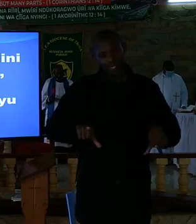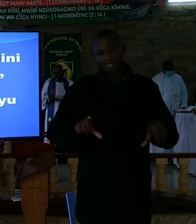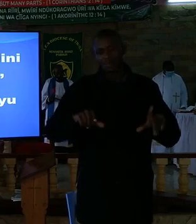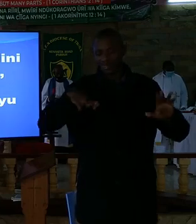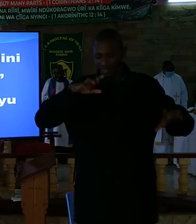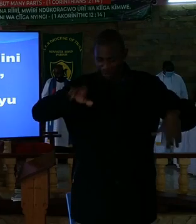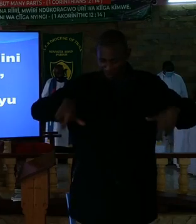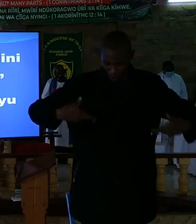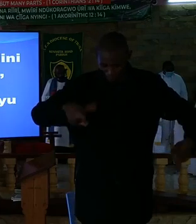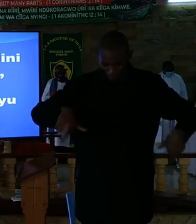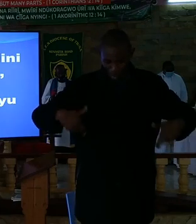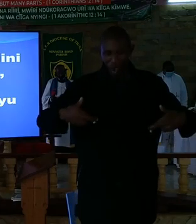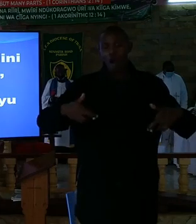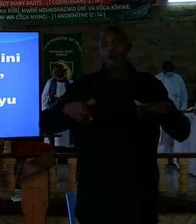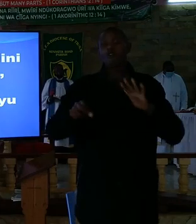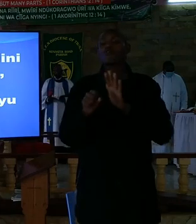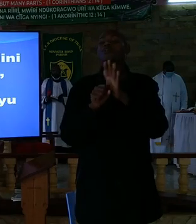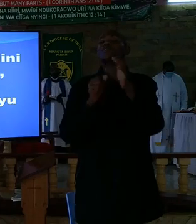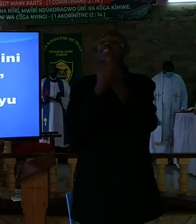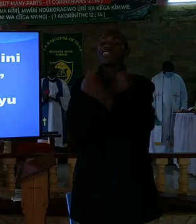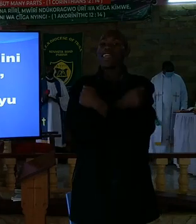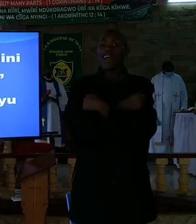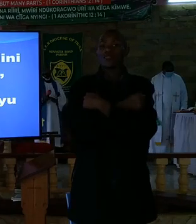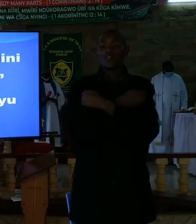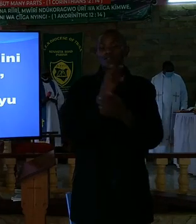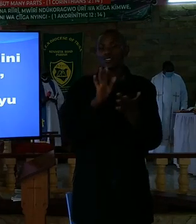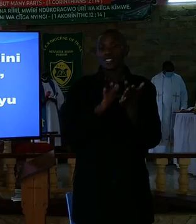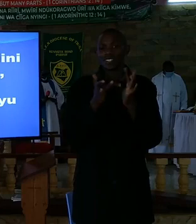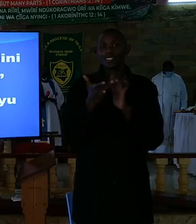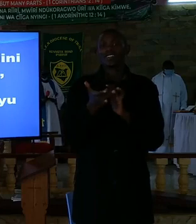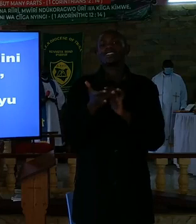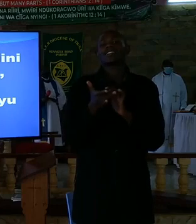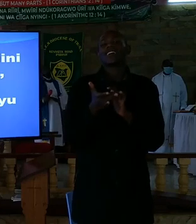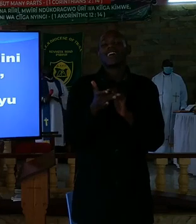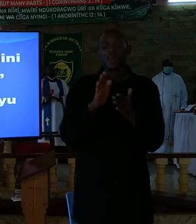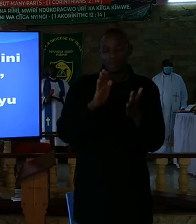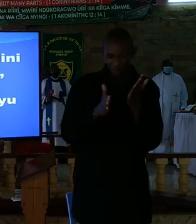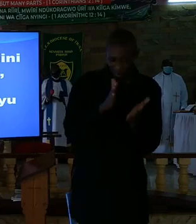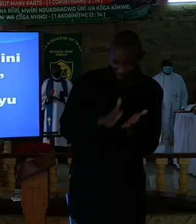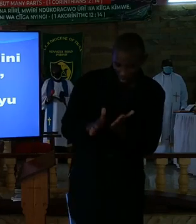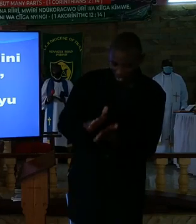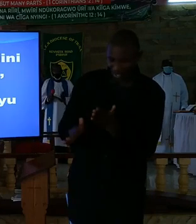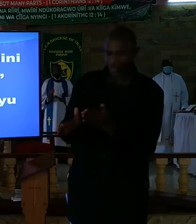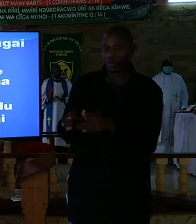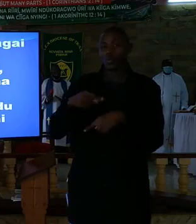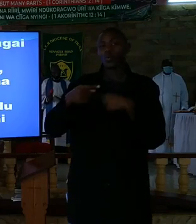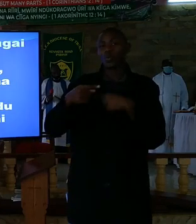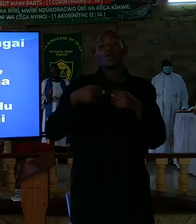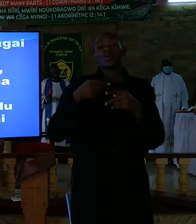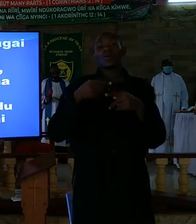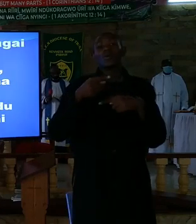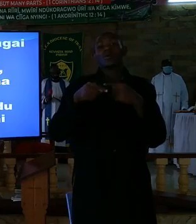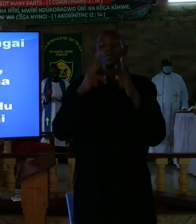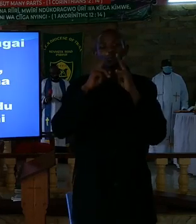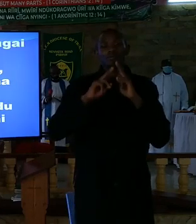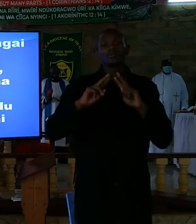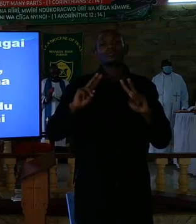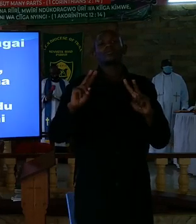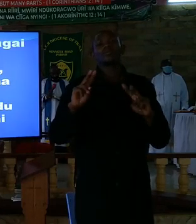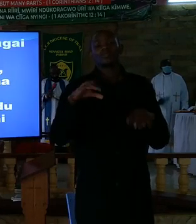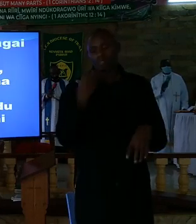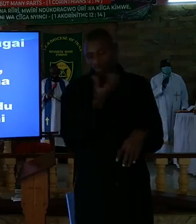tũgĩcanjamũke tũiyũrĩtwo nĩ wendo wake na twĩharĩrie gũtũmwo na thayũ wake tũrĩaga ya ũtonga